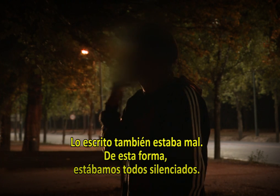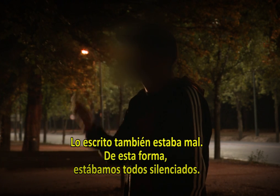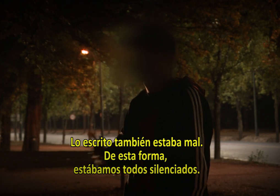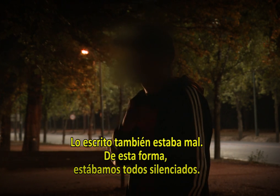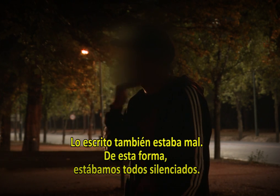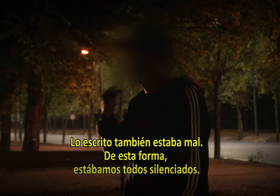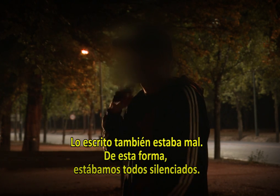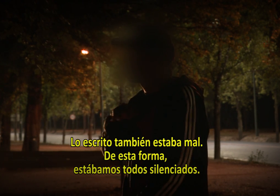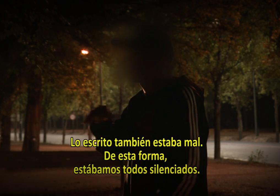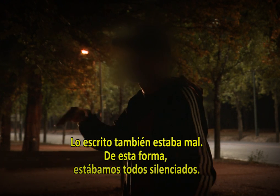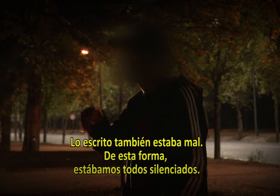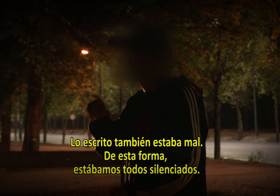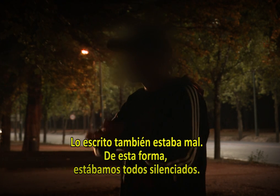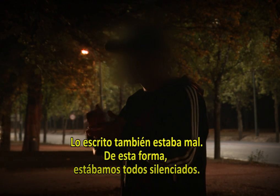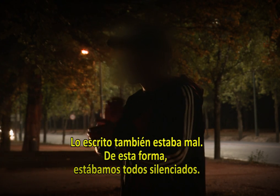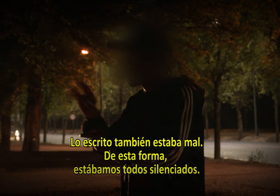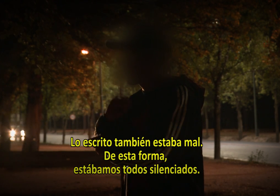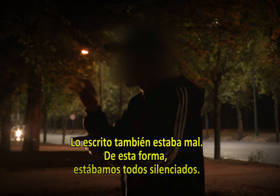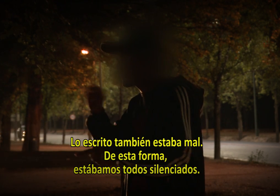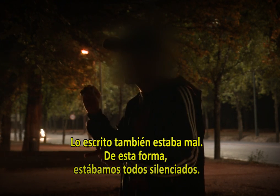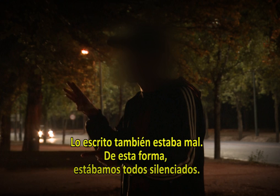forma estábamos todos silenciados.